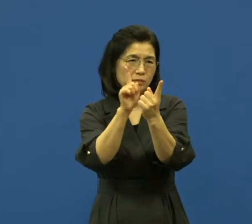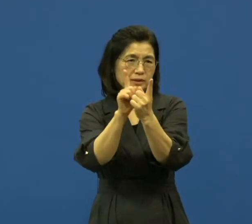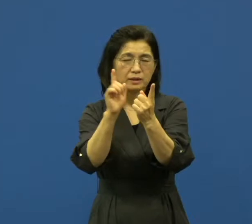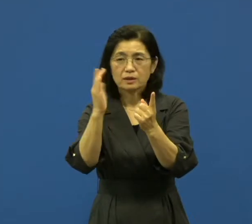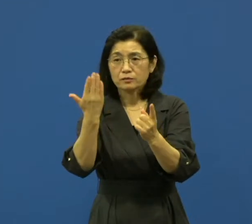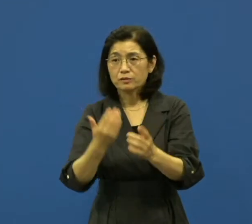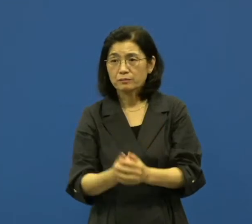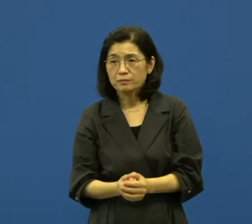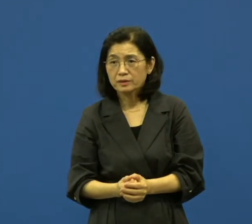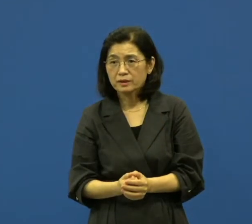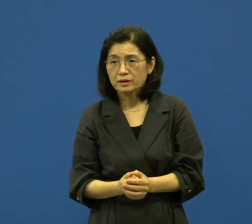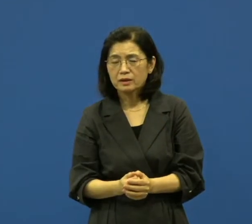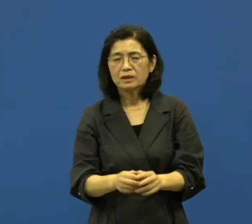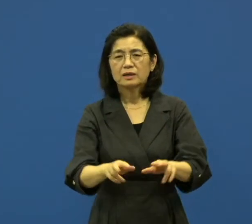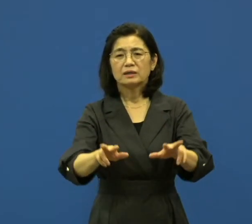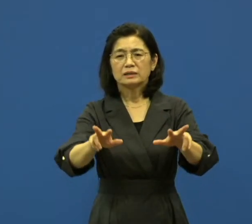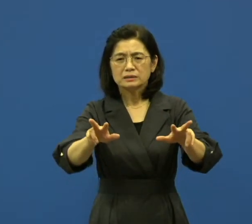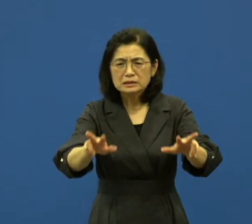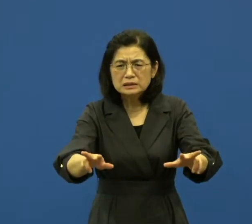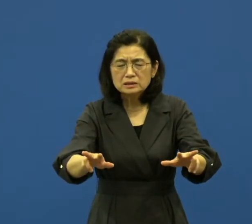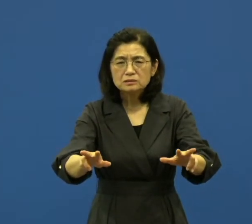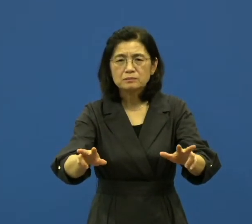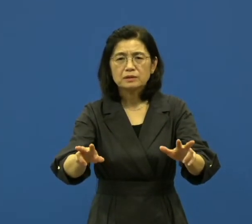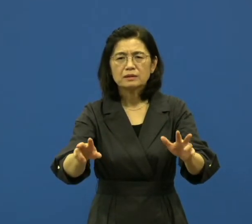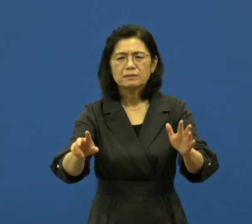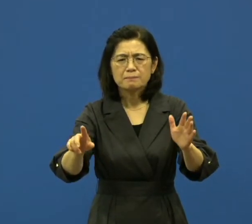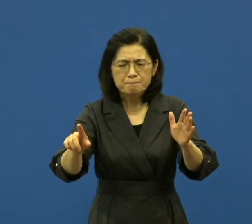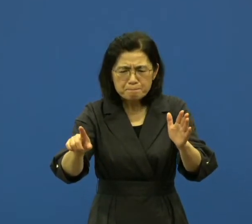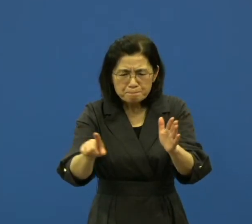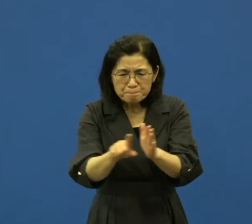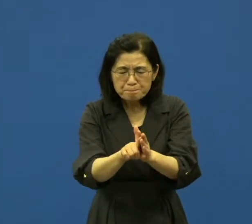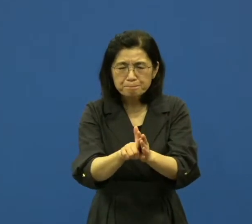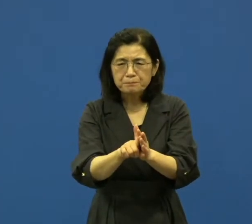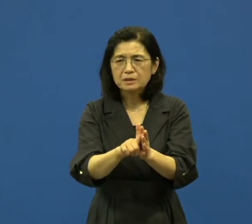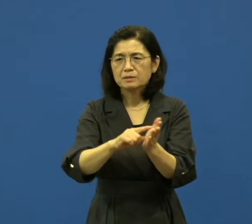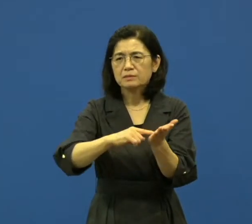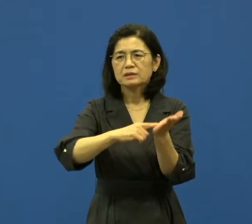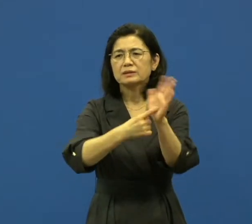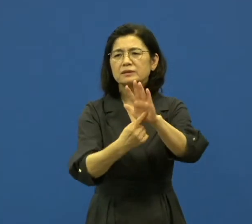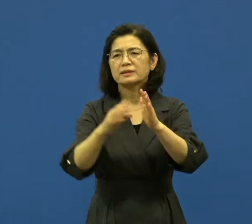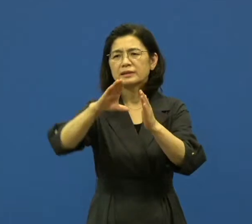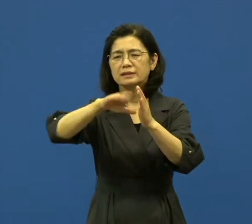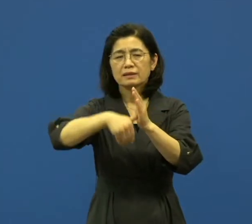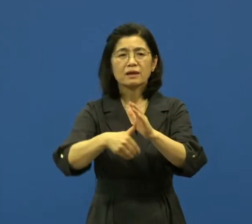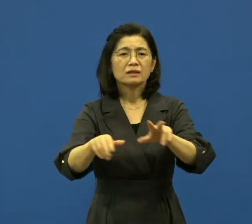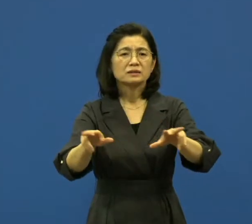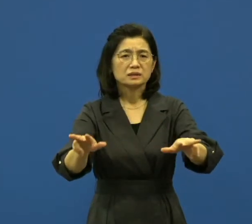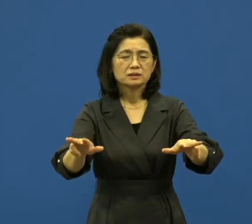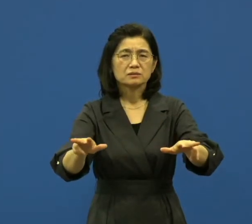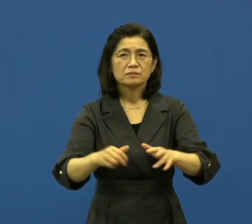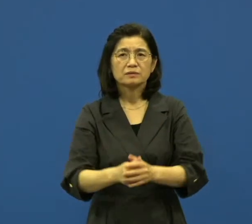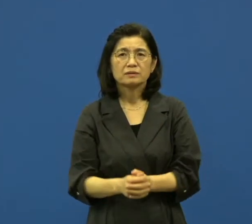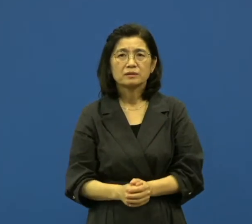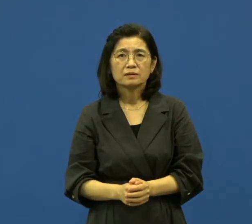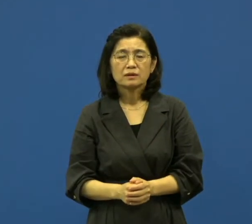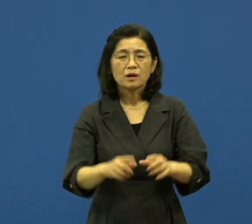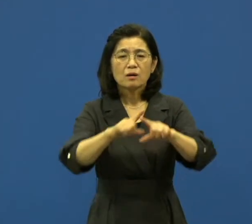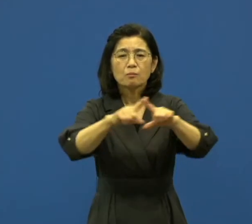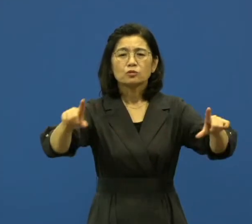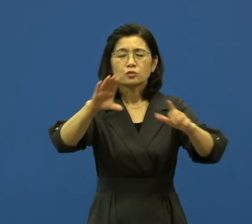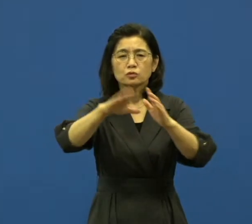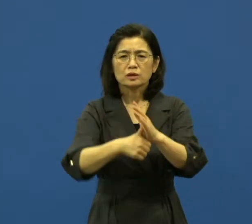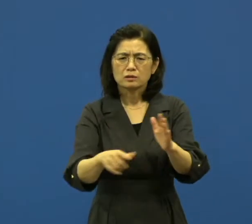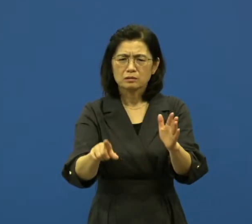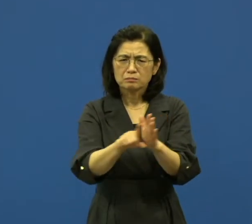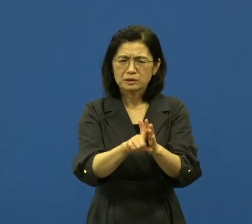오늘 여러분 우리의 어느 때보다도 우리의 믿음의 진가를 드러내야 될 때, 평상시에는 여러분 믿음이 있든 없든 별로 느끼지 못해요.